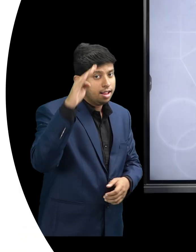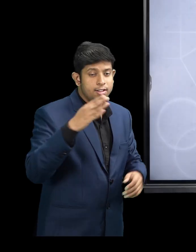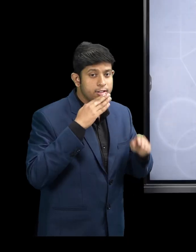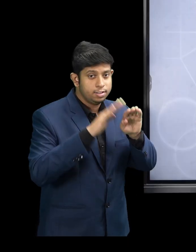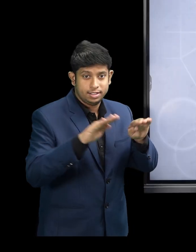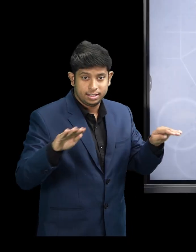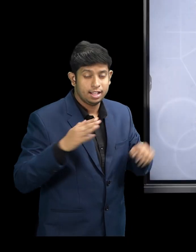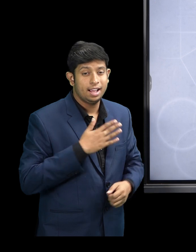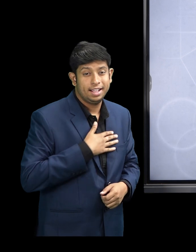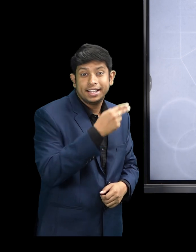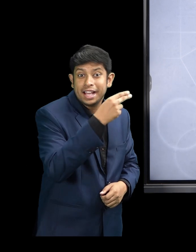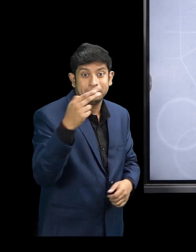Hi children.